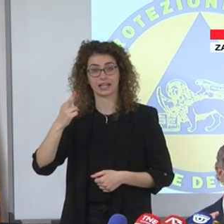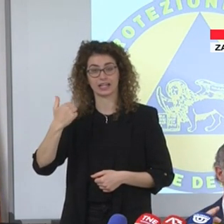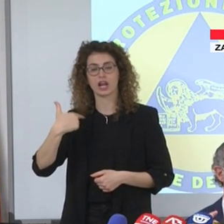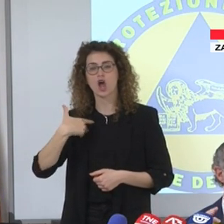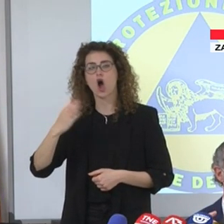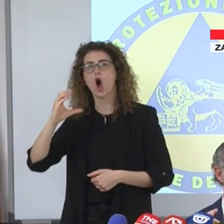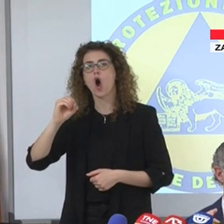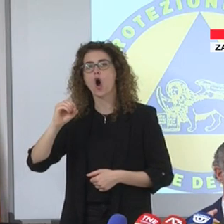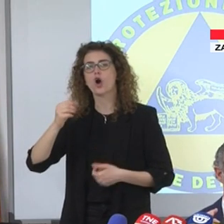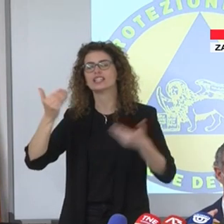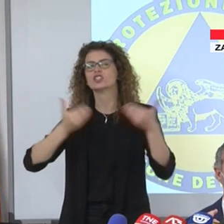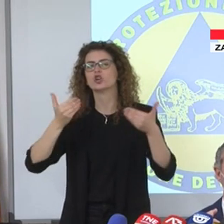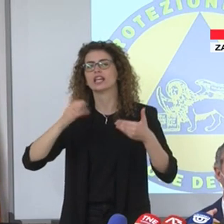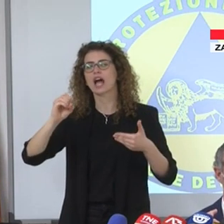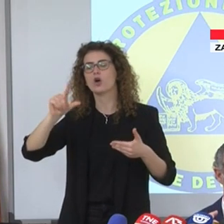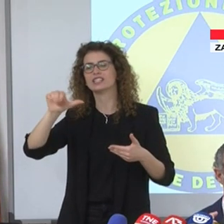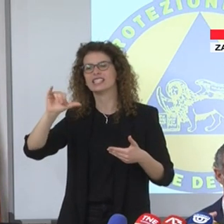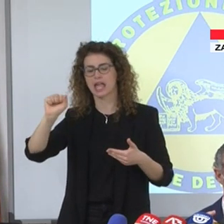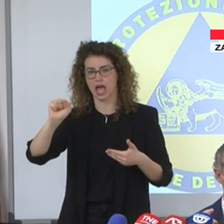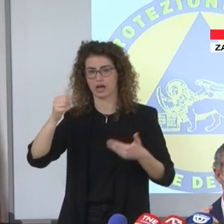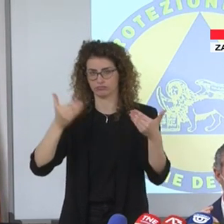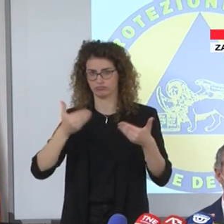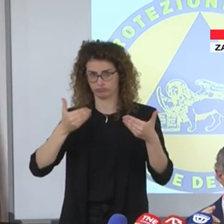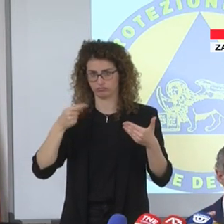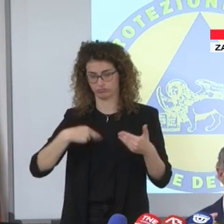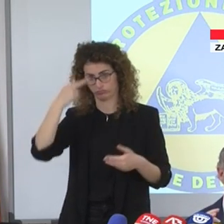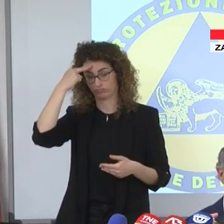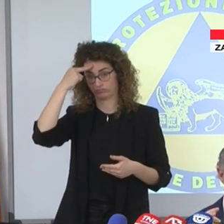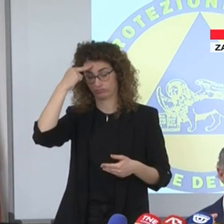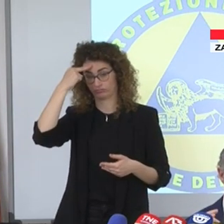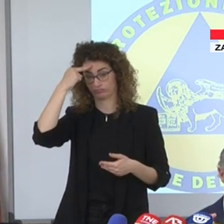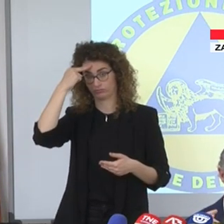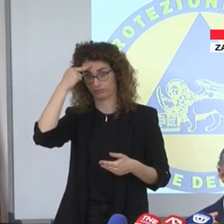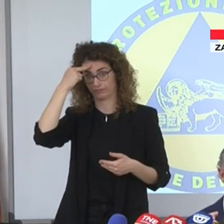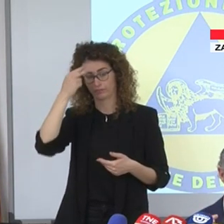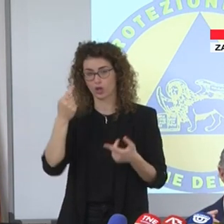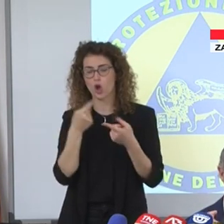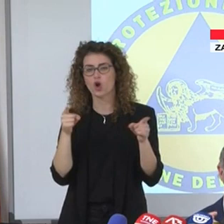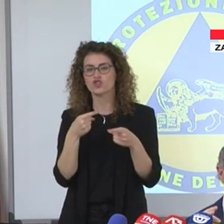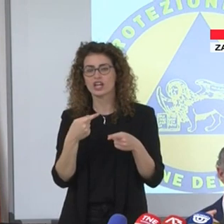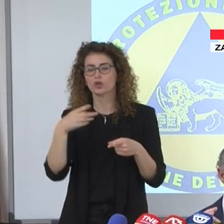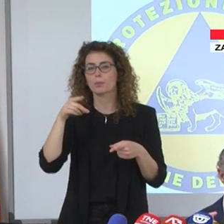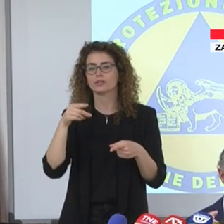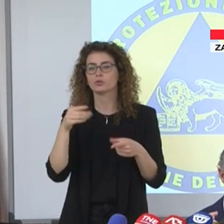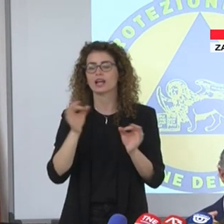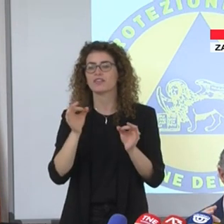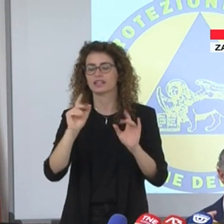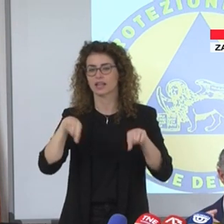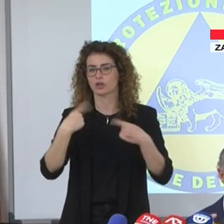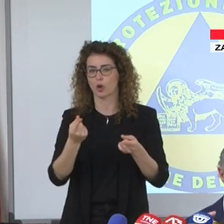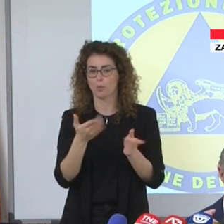all'Odissea di Spresiano, una discoteca per chi non sapesse. Dopo un concerto dei Pittura Fresca è entrato in